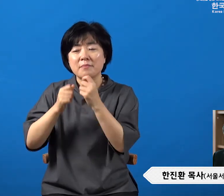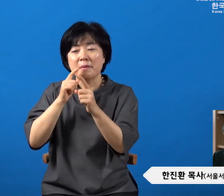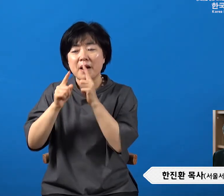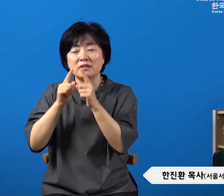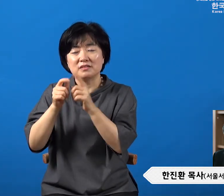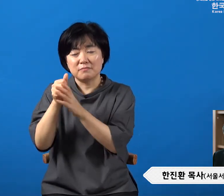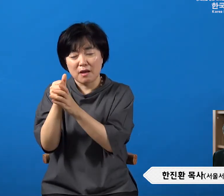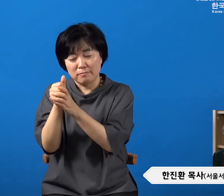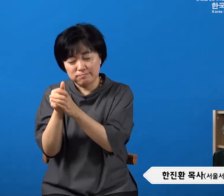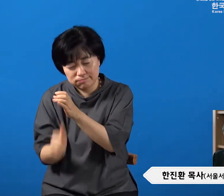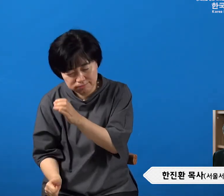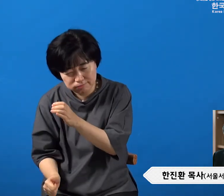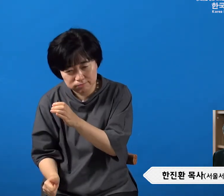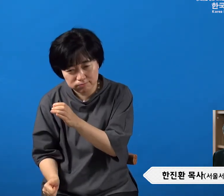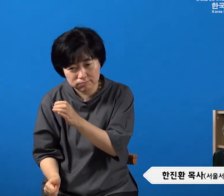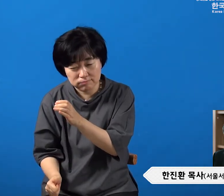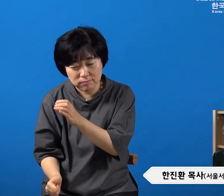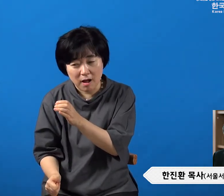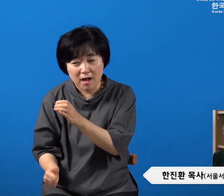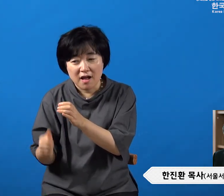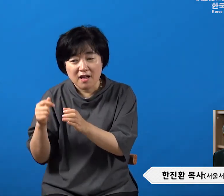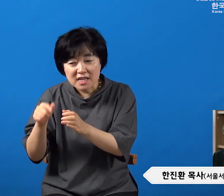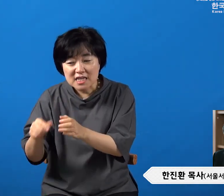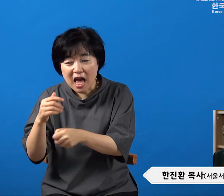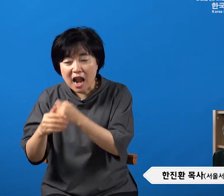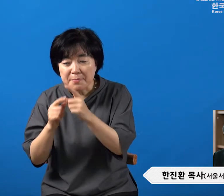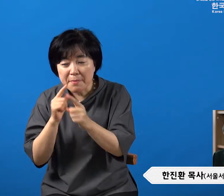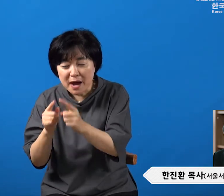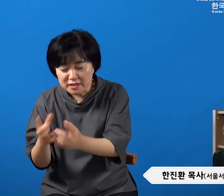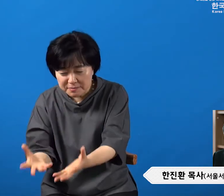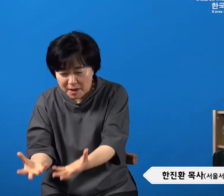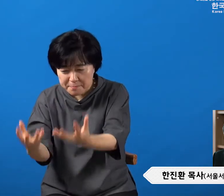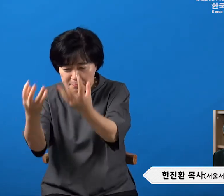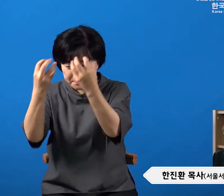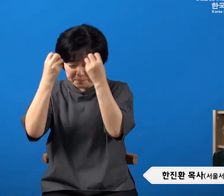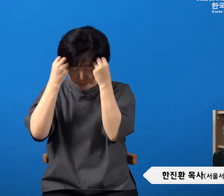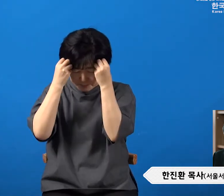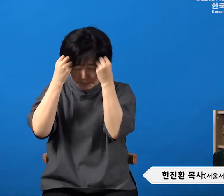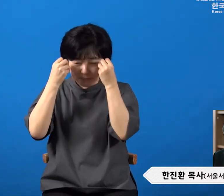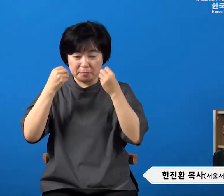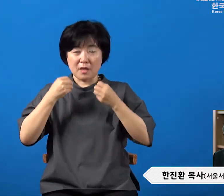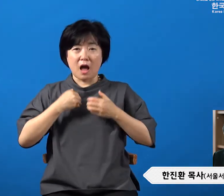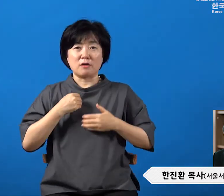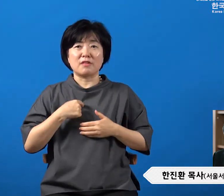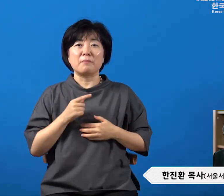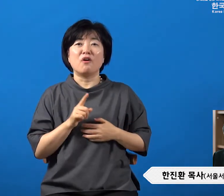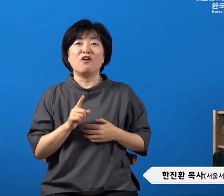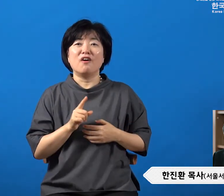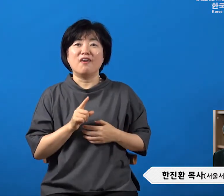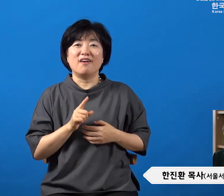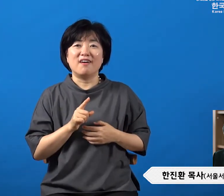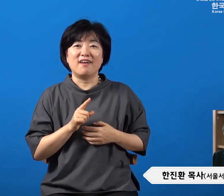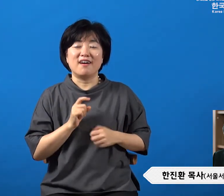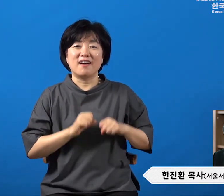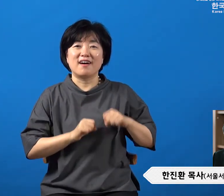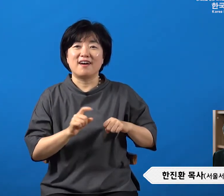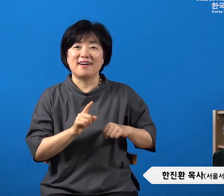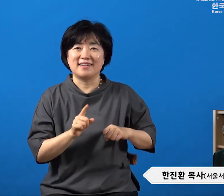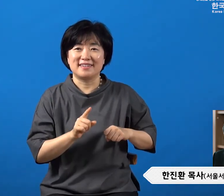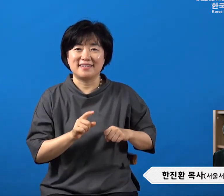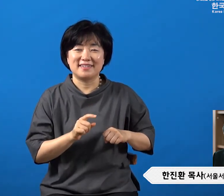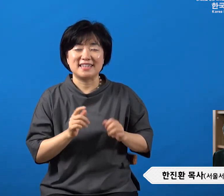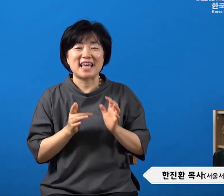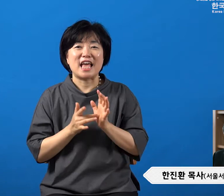우리가 푹 젖어가지고 말씀이 우리 정신세계를 지배할 그런 정도로 되면 어떻게 될까요?